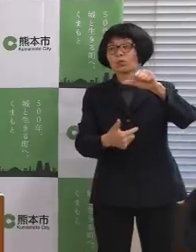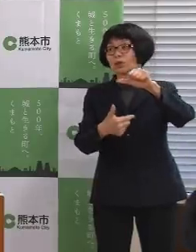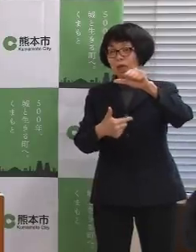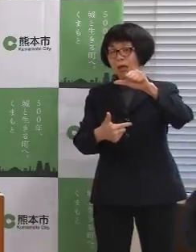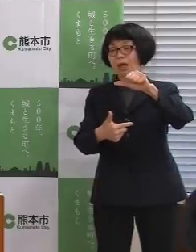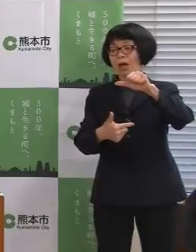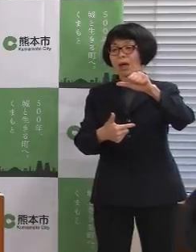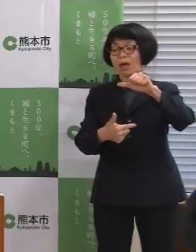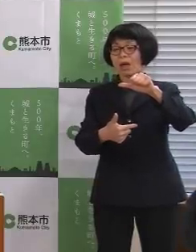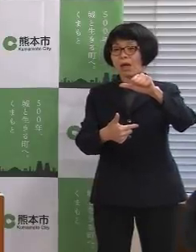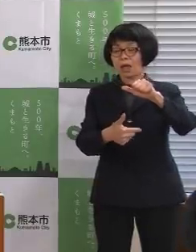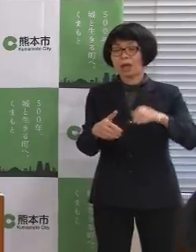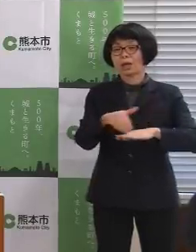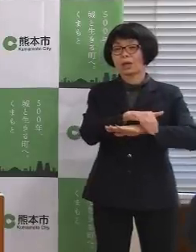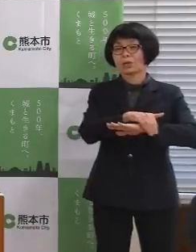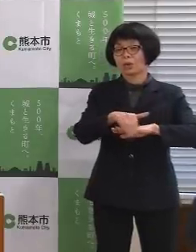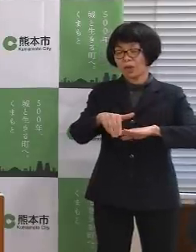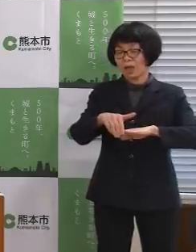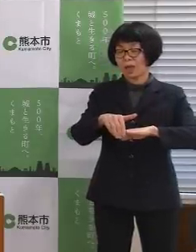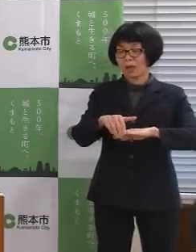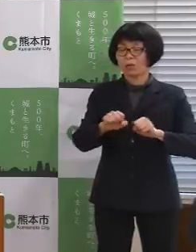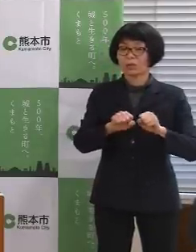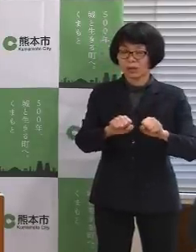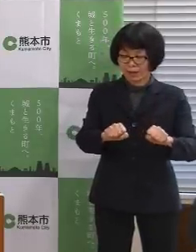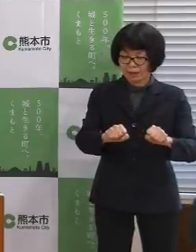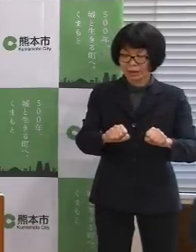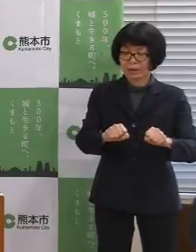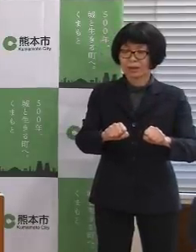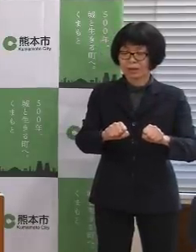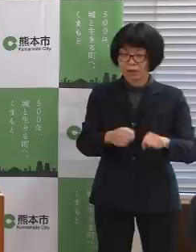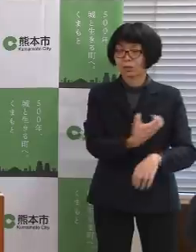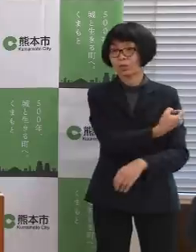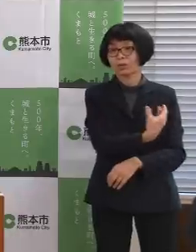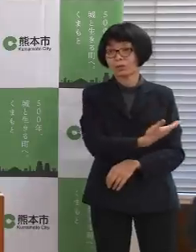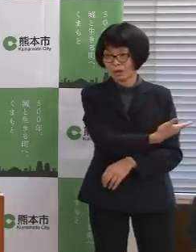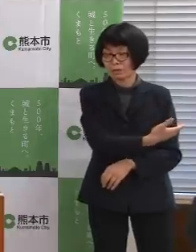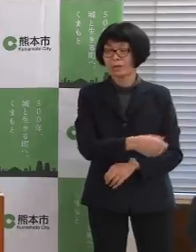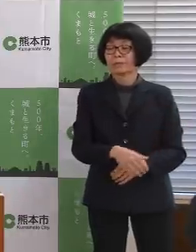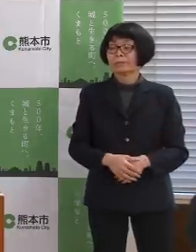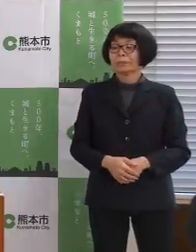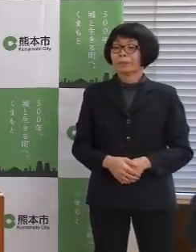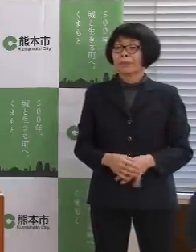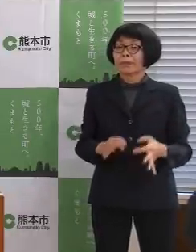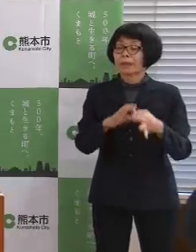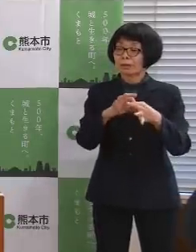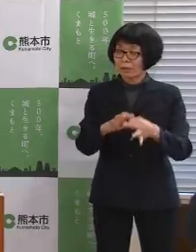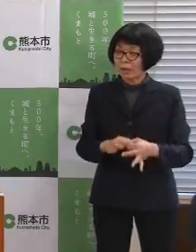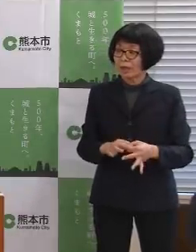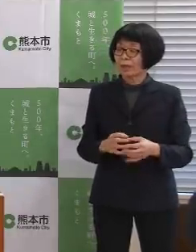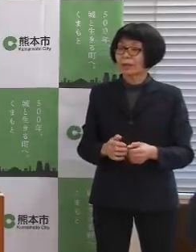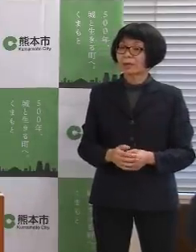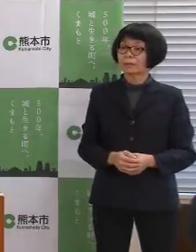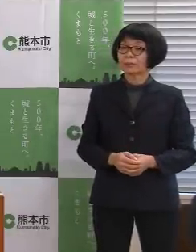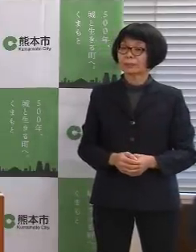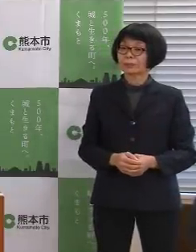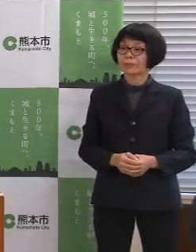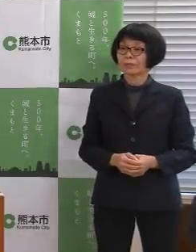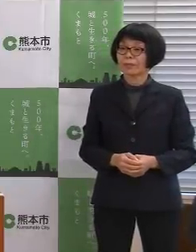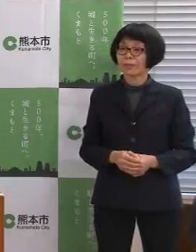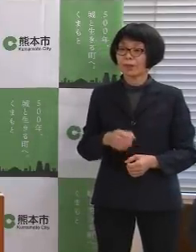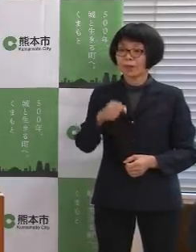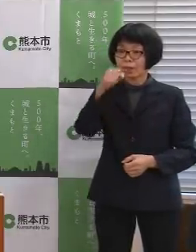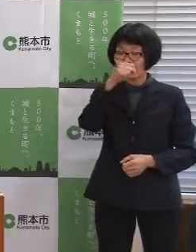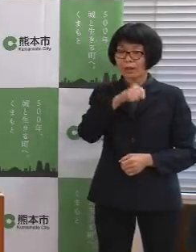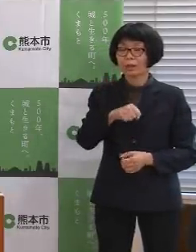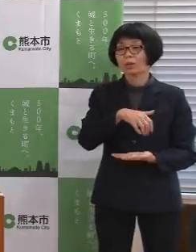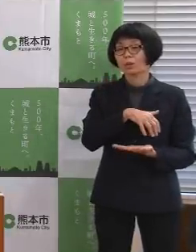6日に今予定をしているということですね。ですので、またその辺はまだ予定でございますけれ